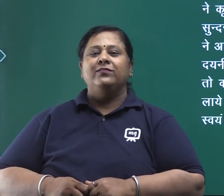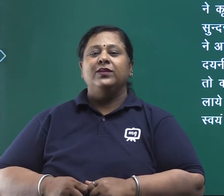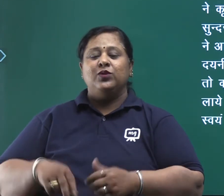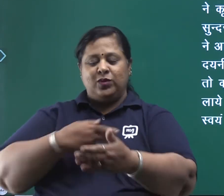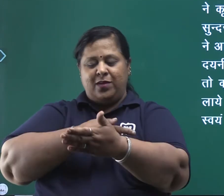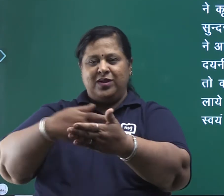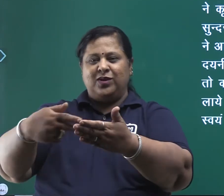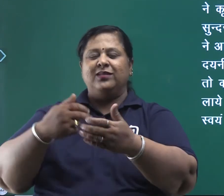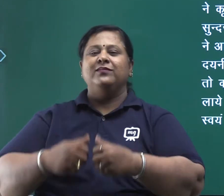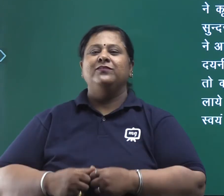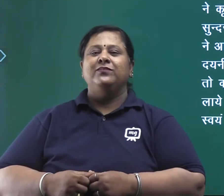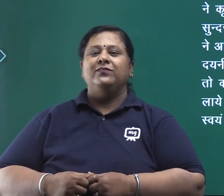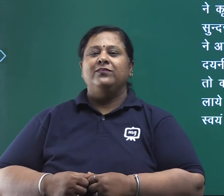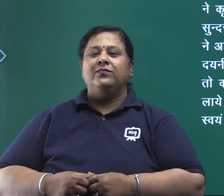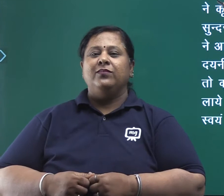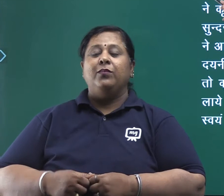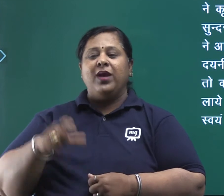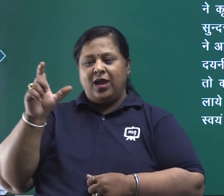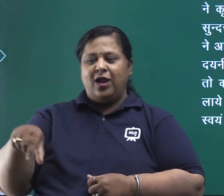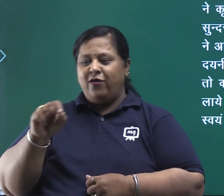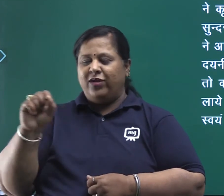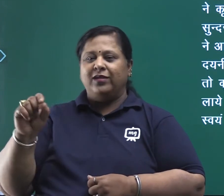सुदामा चरित्र में कवि